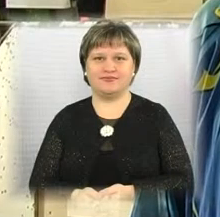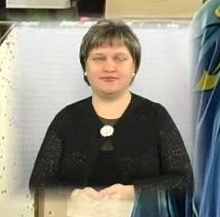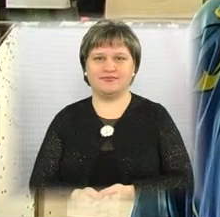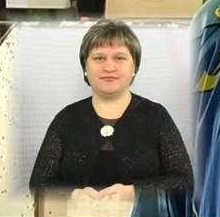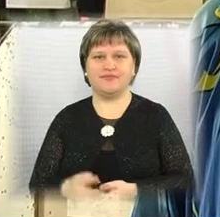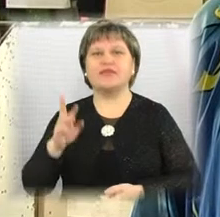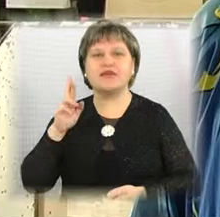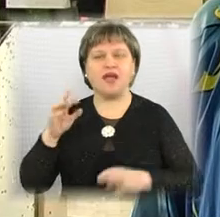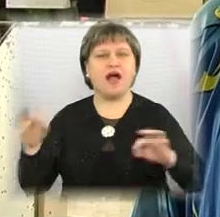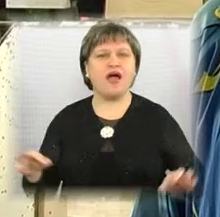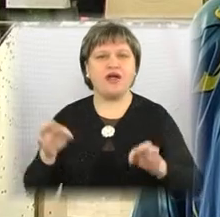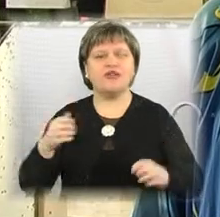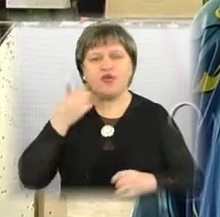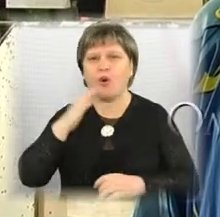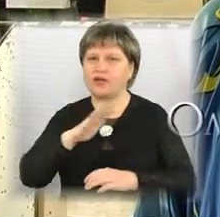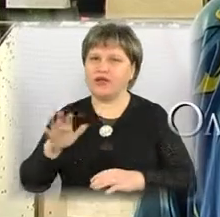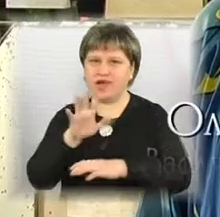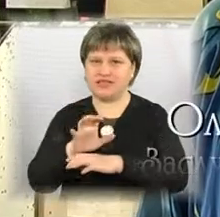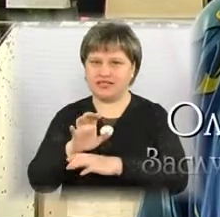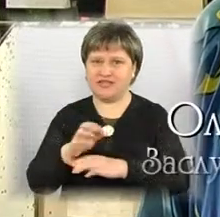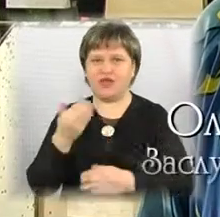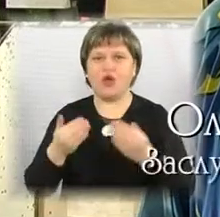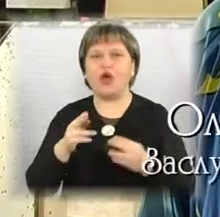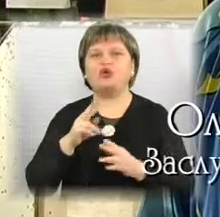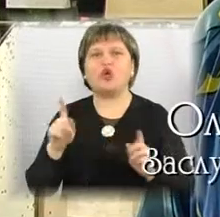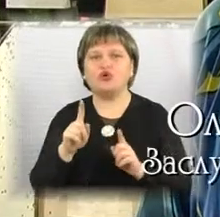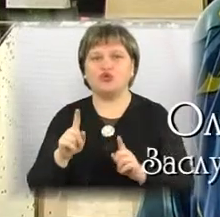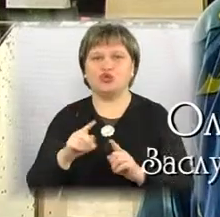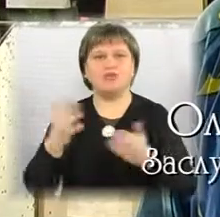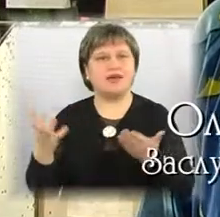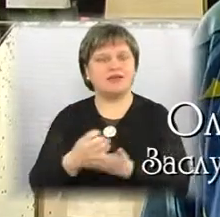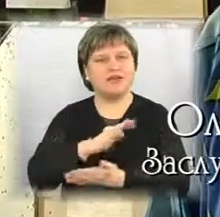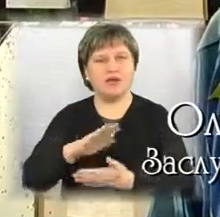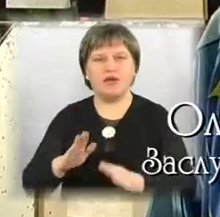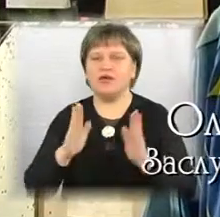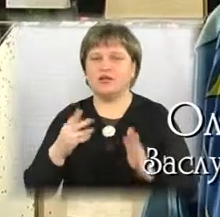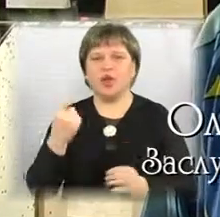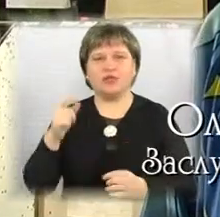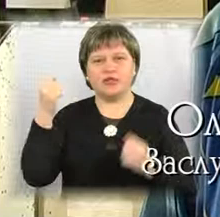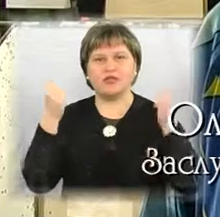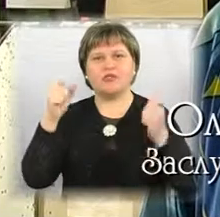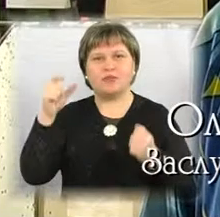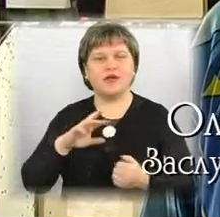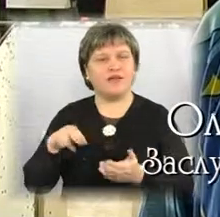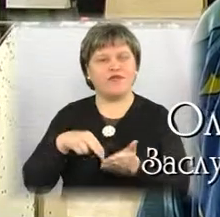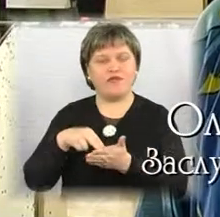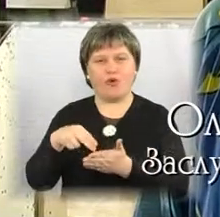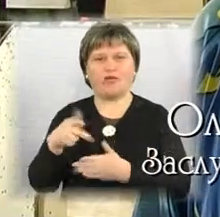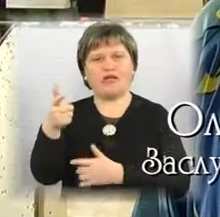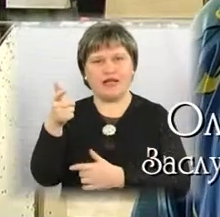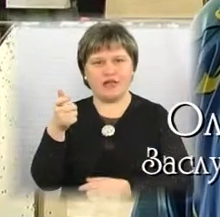Я ніколи не сварю, якщо щось не виходить. Ні один спортсмен не виходить на лінію вогню